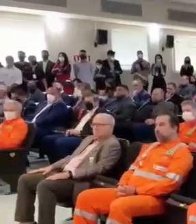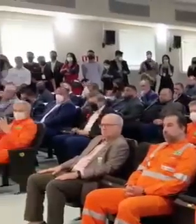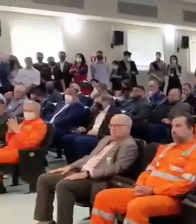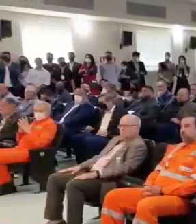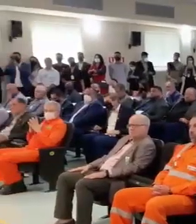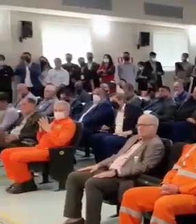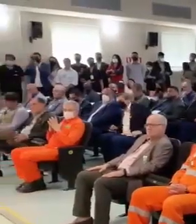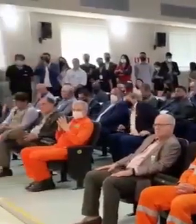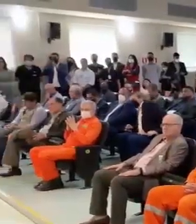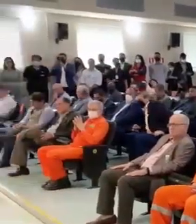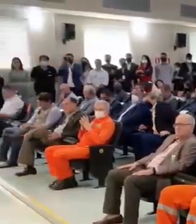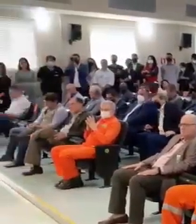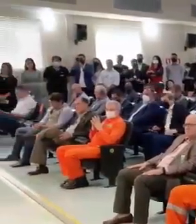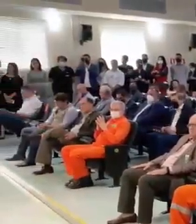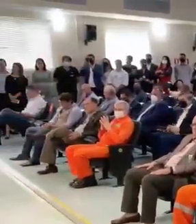PT.